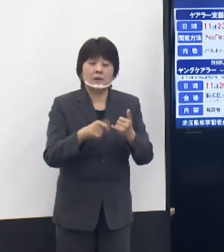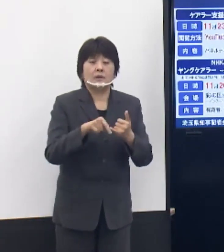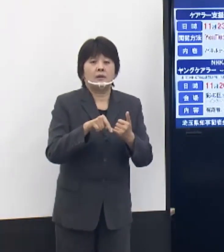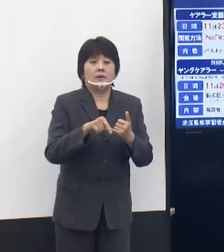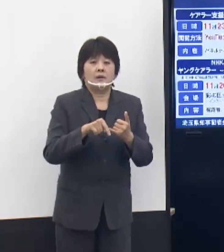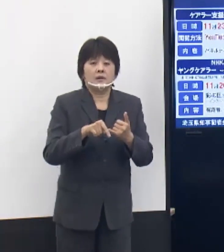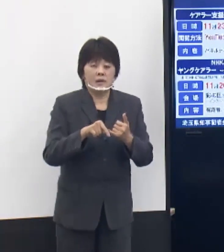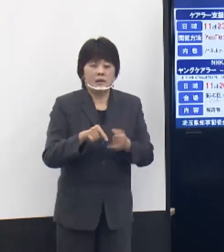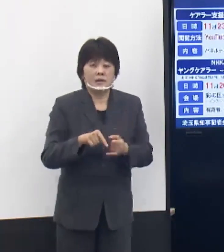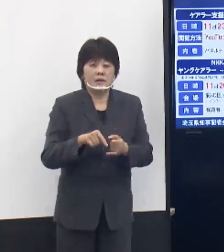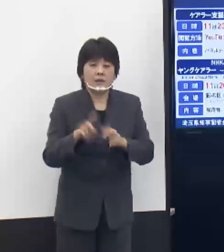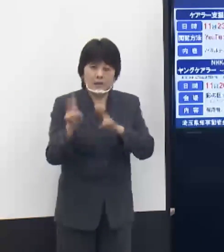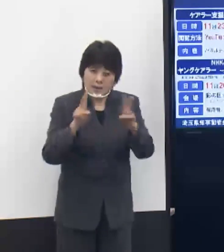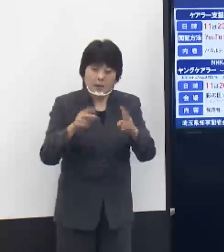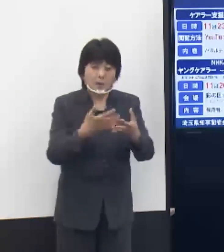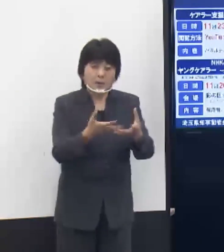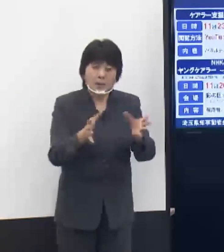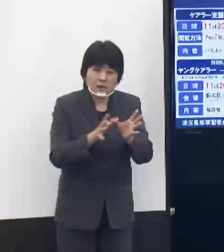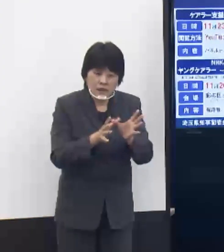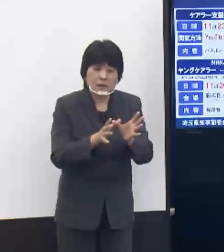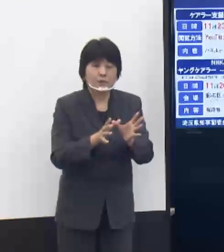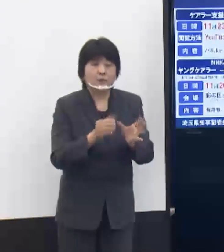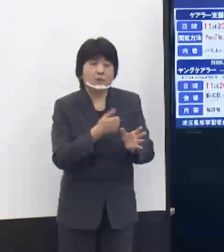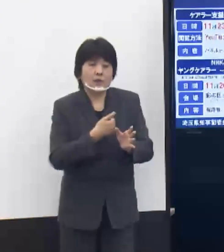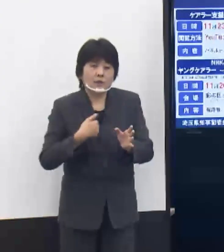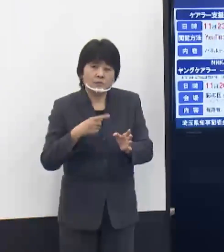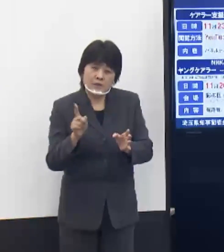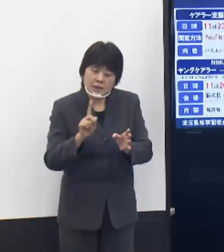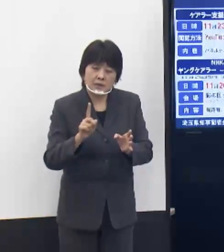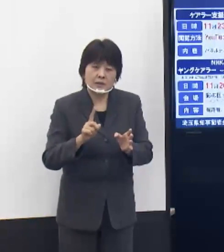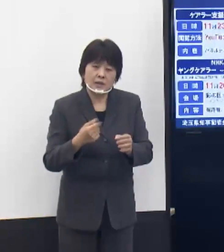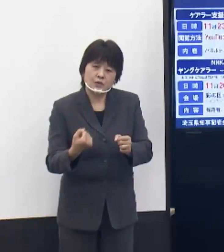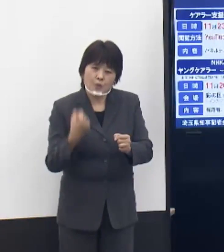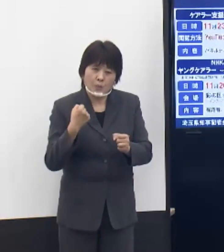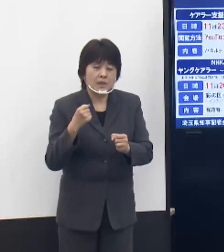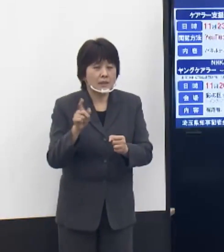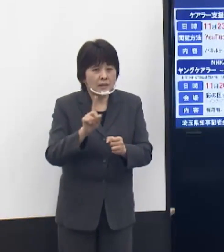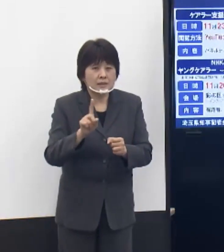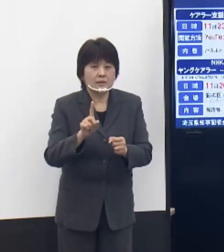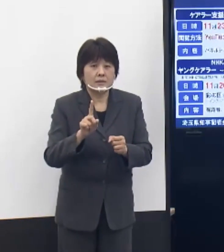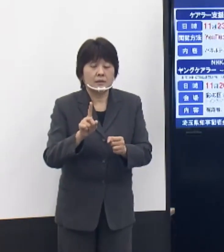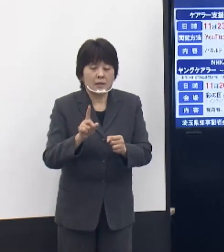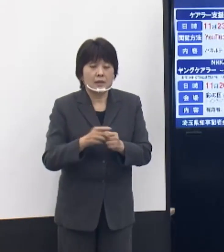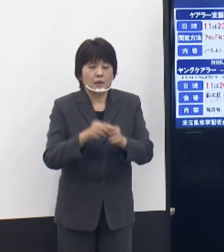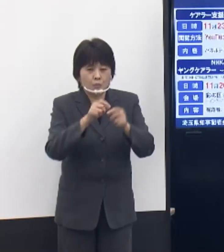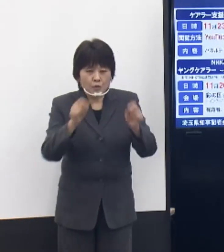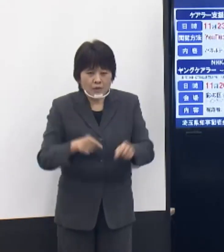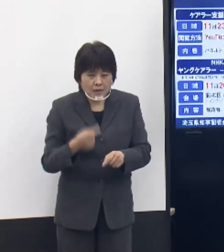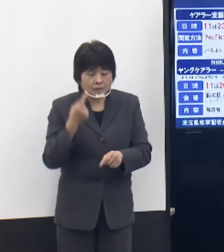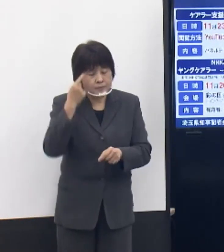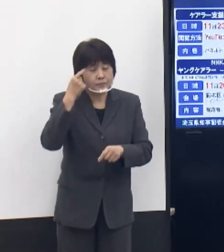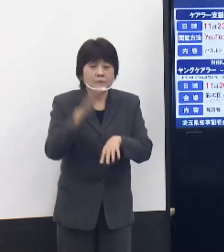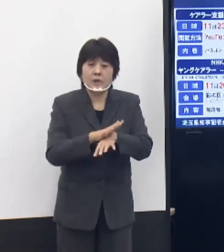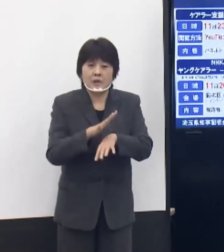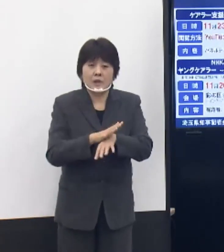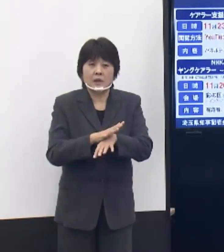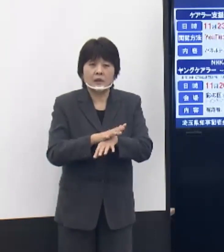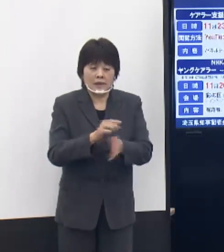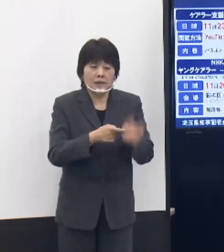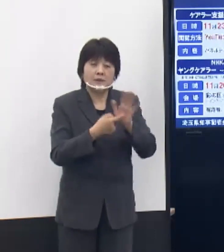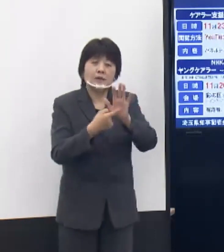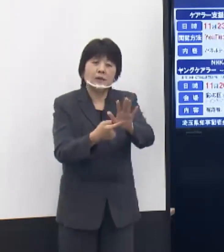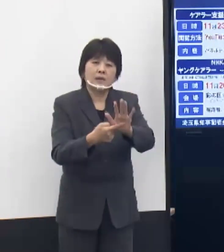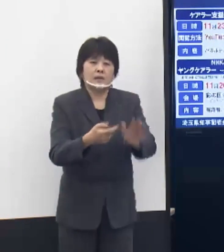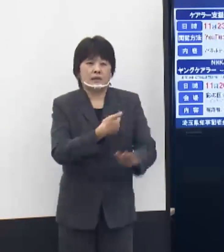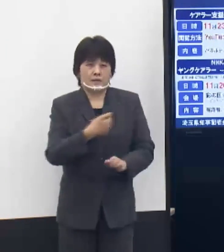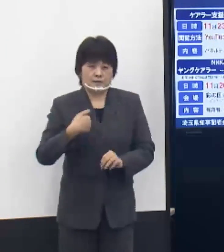それぞれの企業さんの強みに応じて あるいは問題意識に応じて宣言をいただくものであ